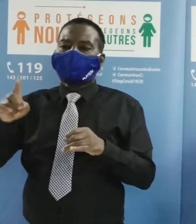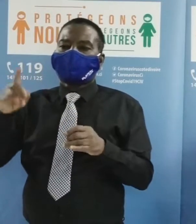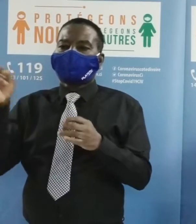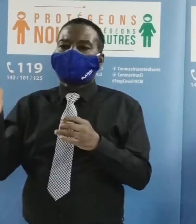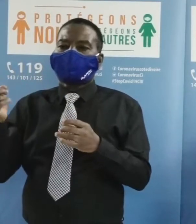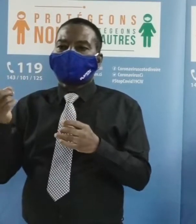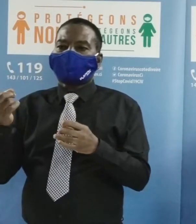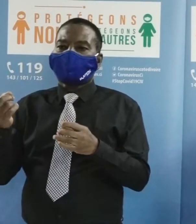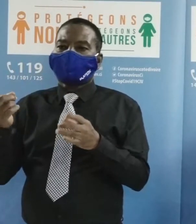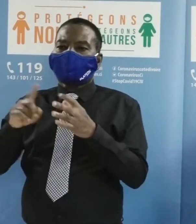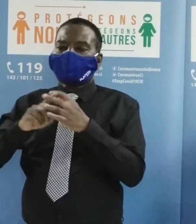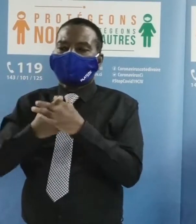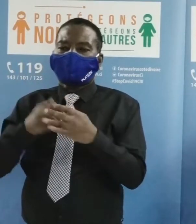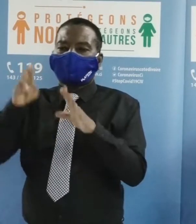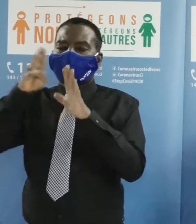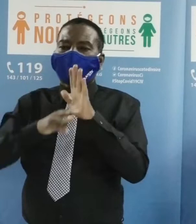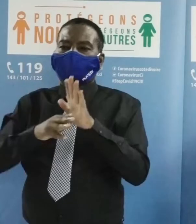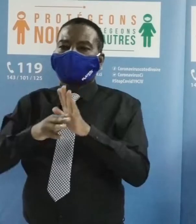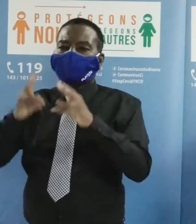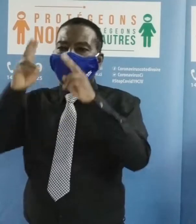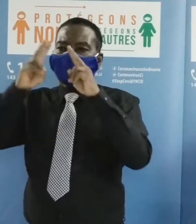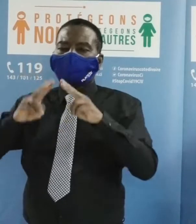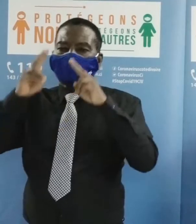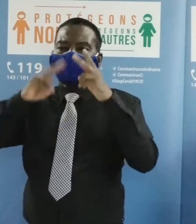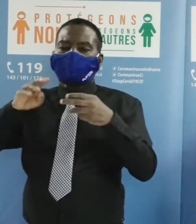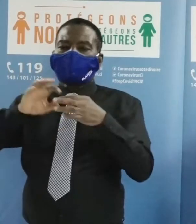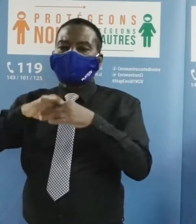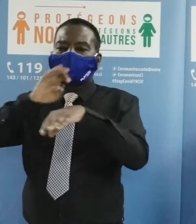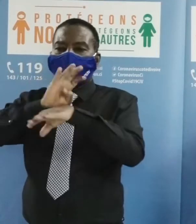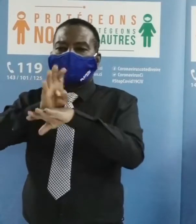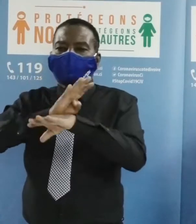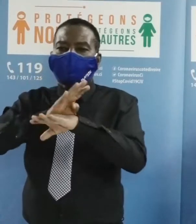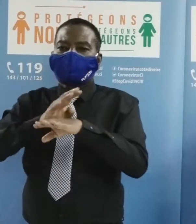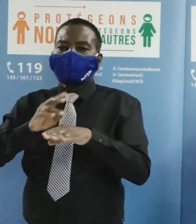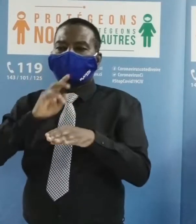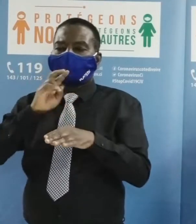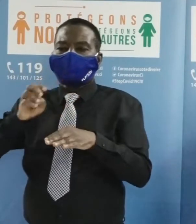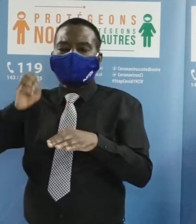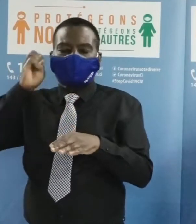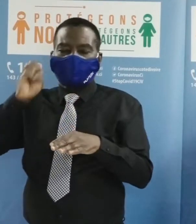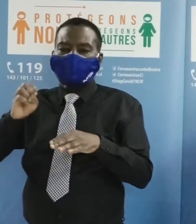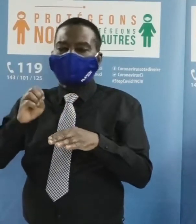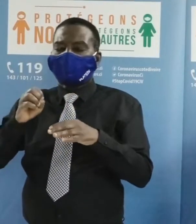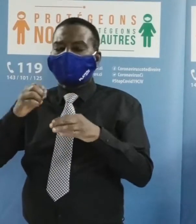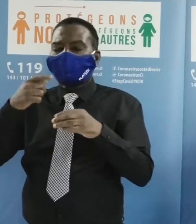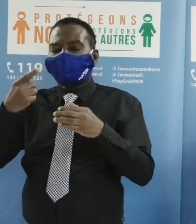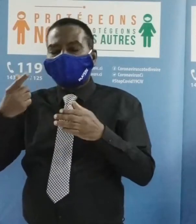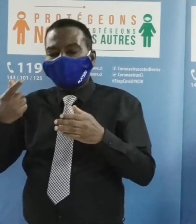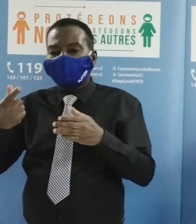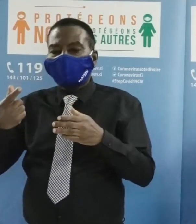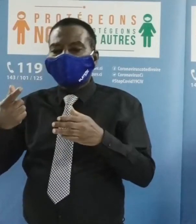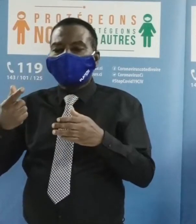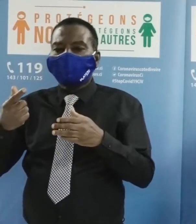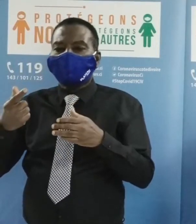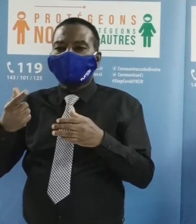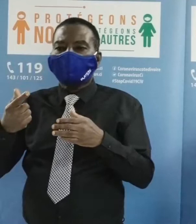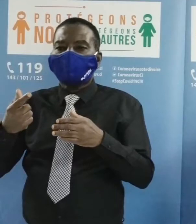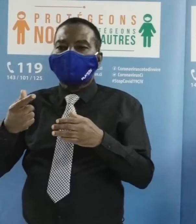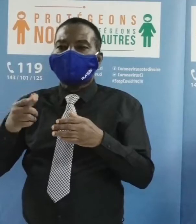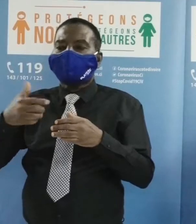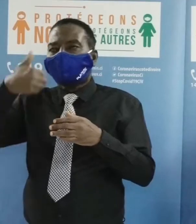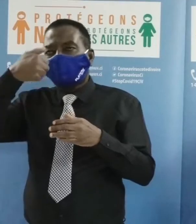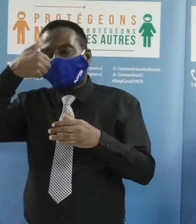départ la ville de bouaké était très peu dotées de thermomètres infrarouges